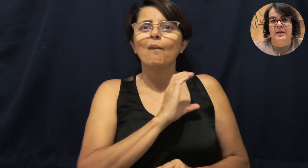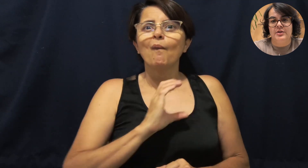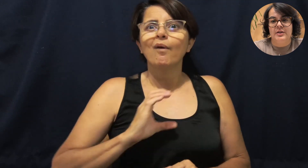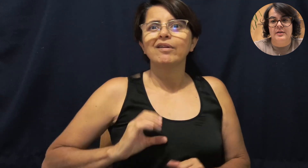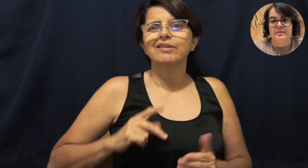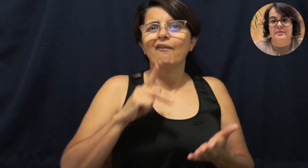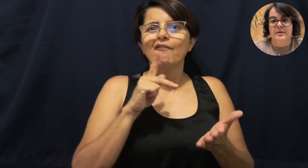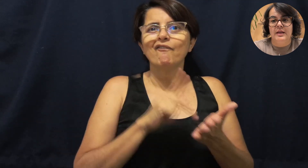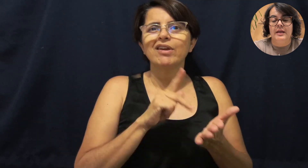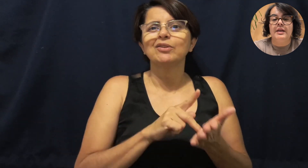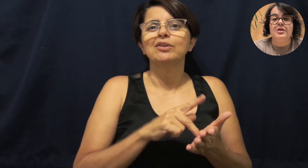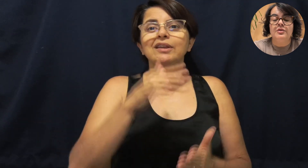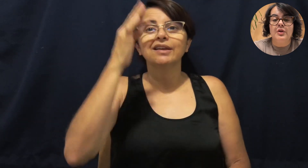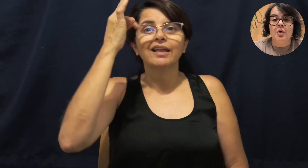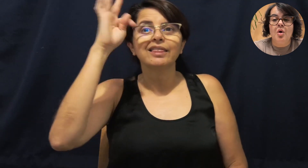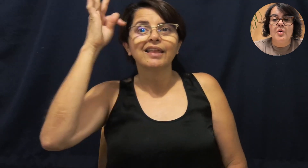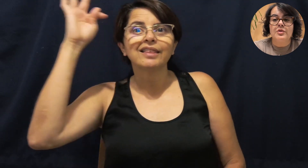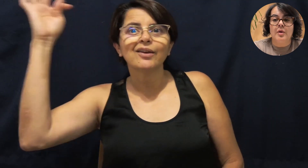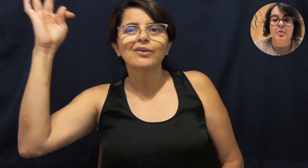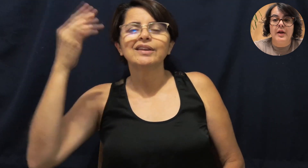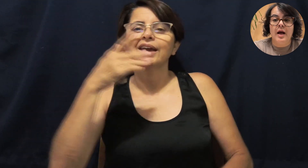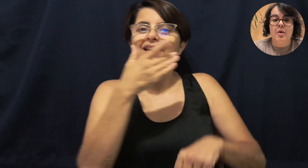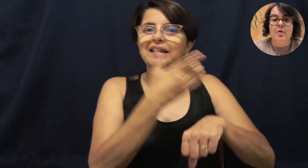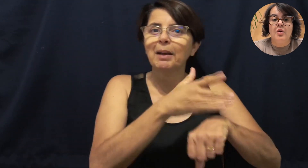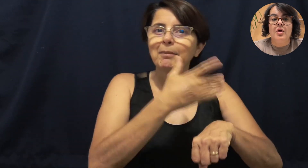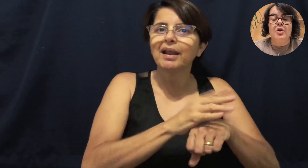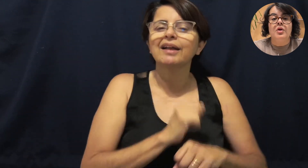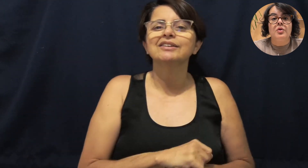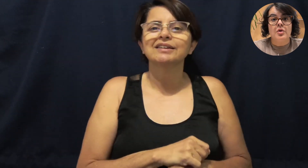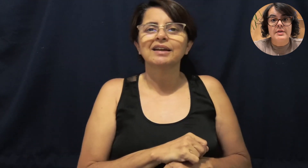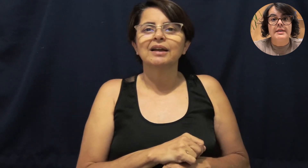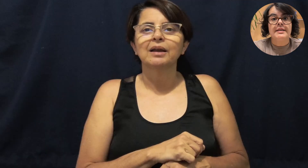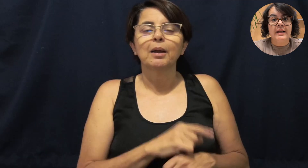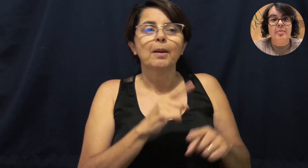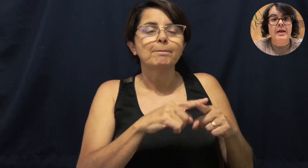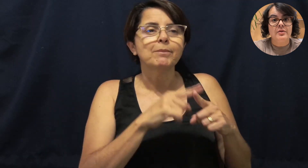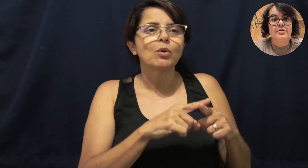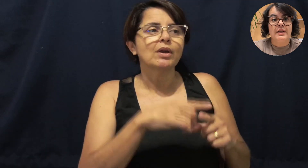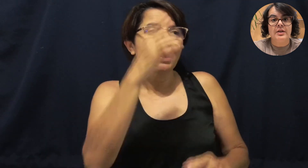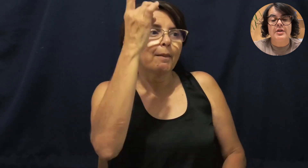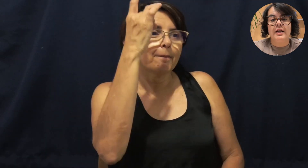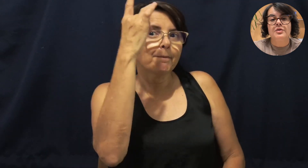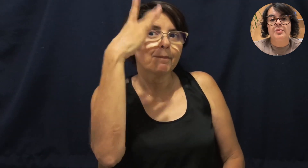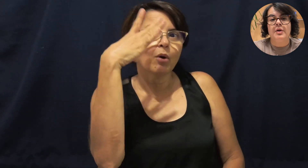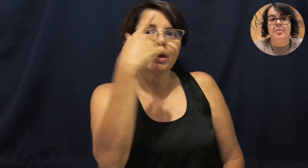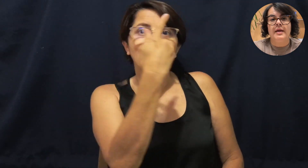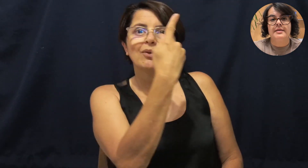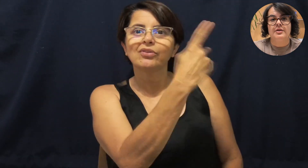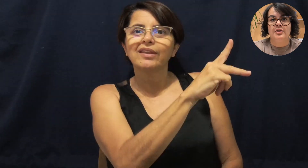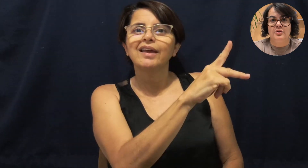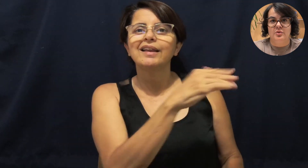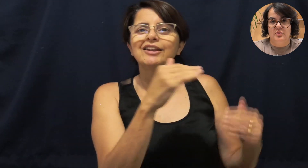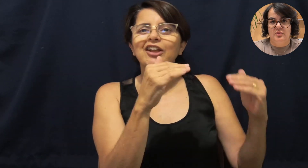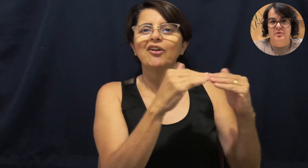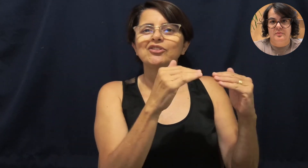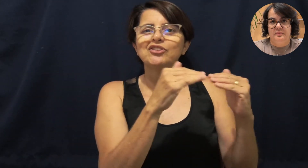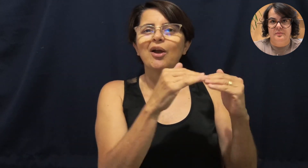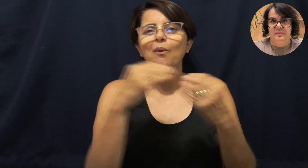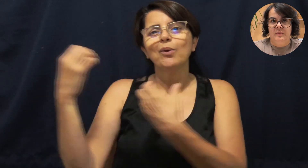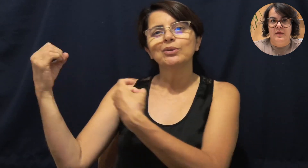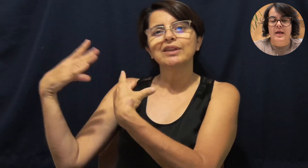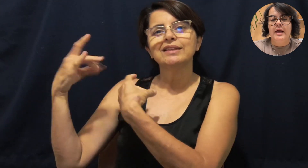na prática, que edificou a sua moral nos ensinamentos deixados pelo Mestre